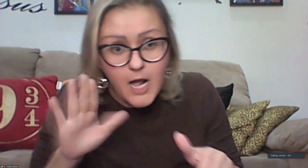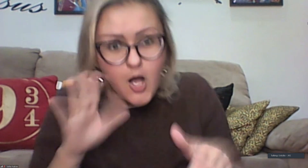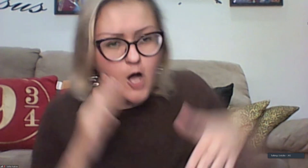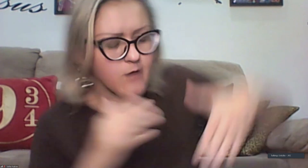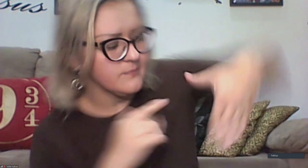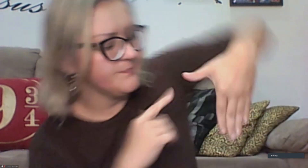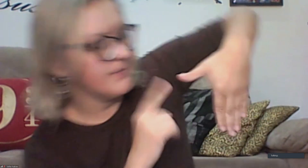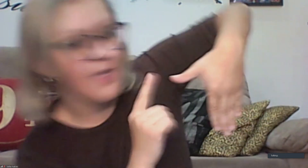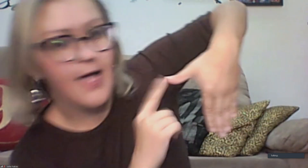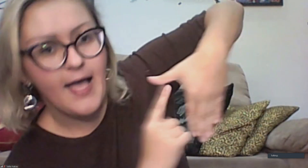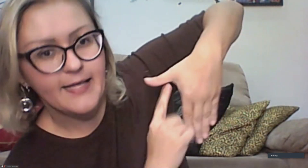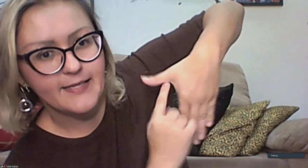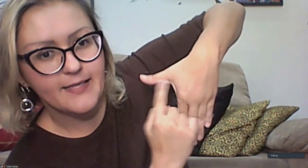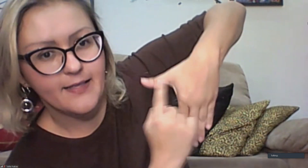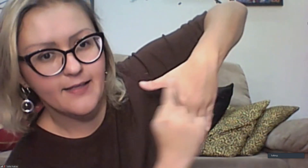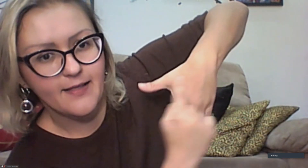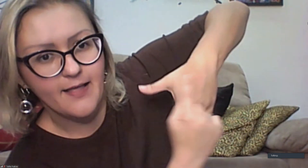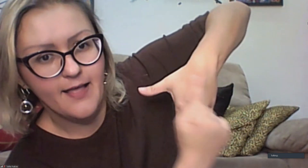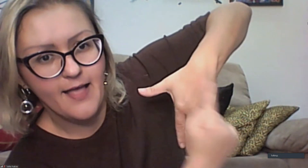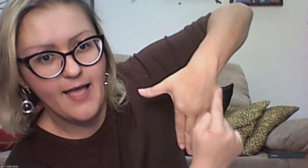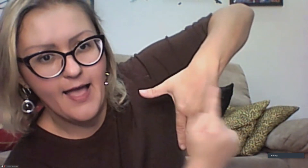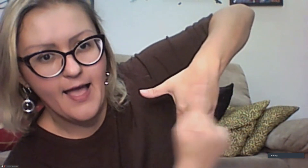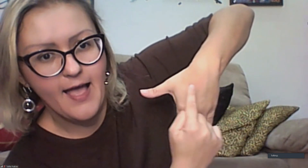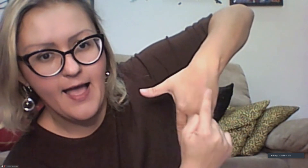imagina. Parece o mapa do Brasil. A